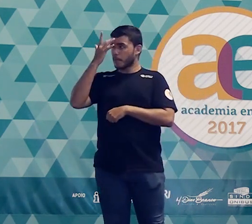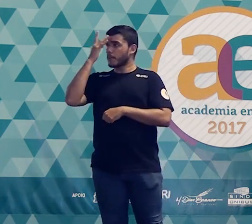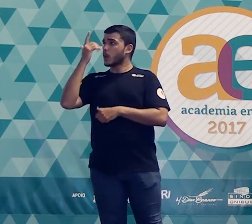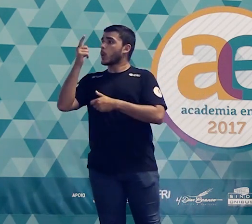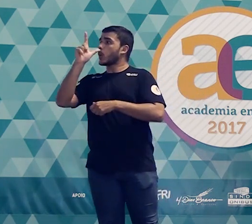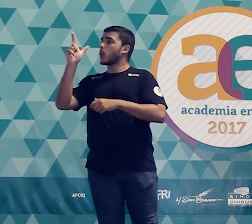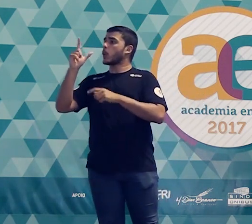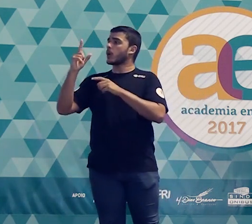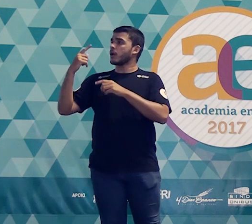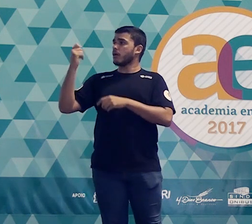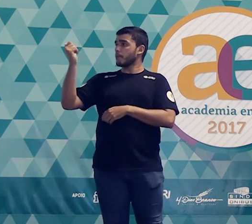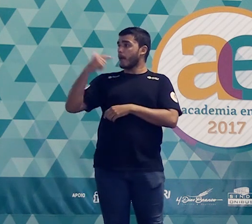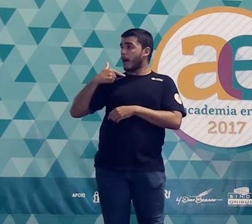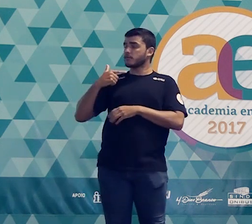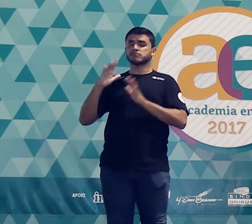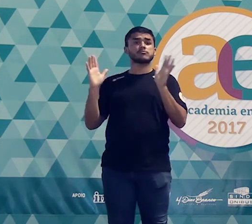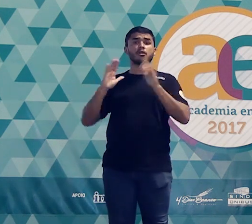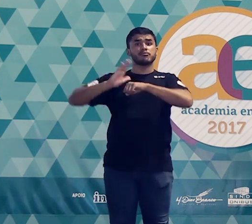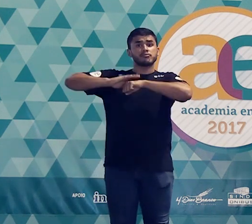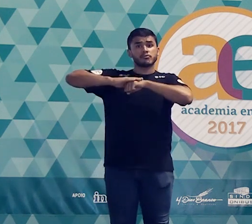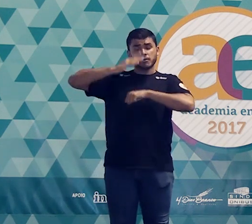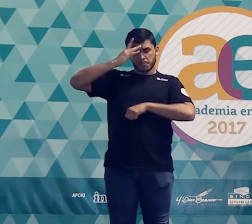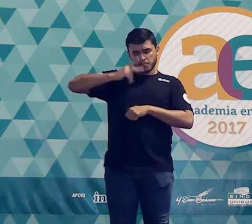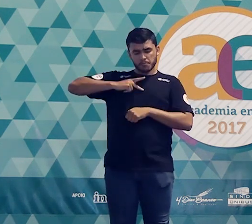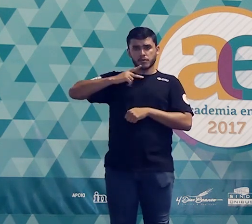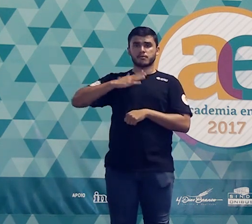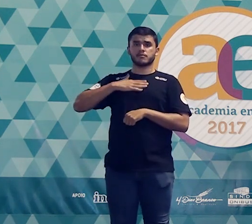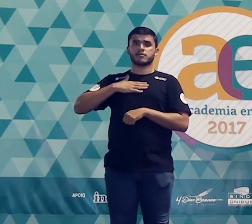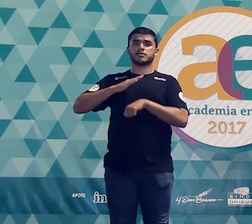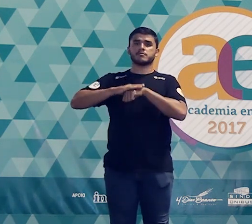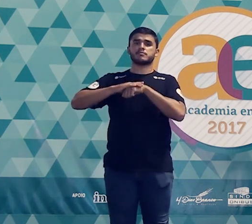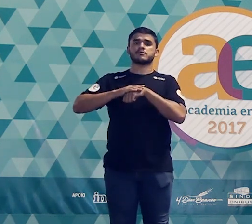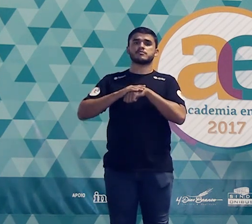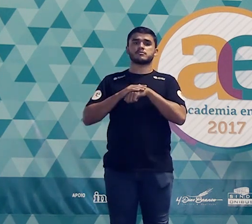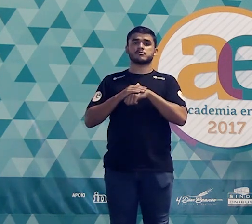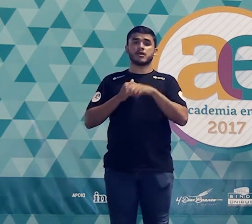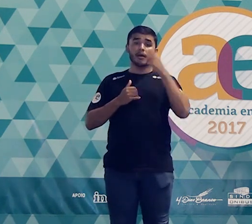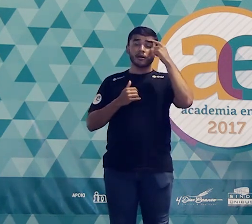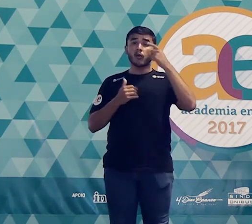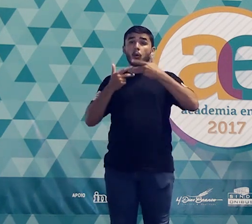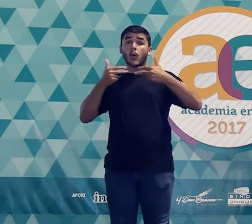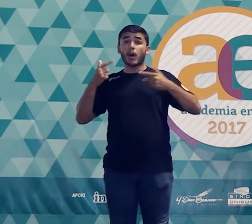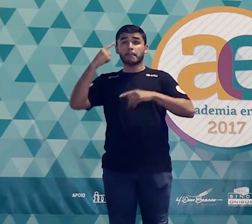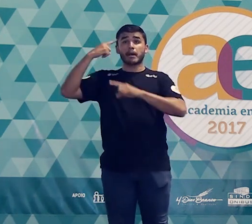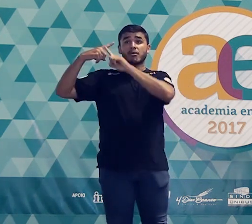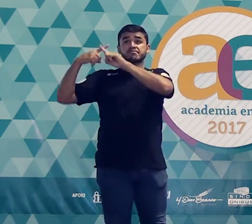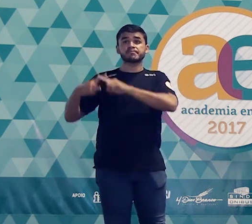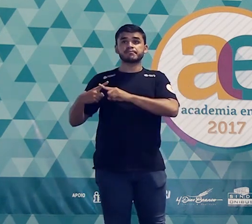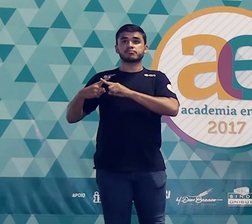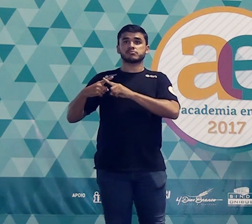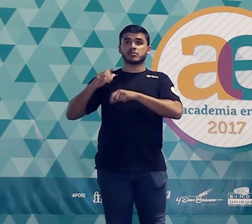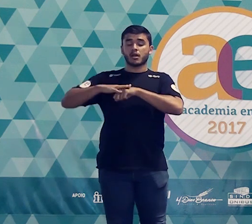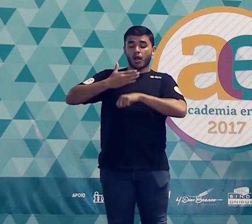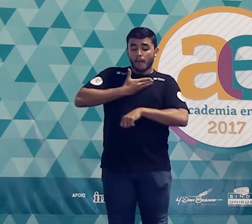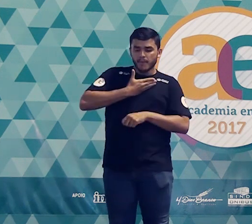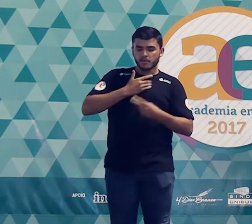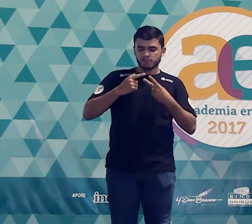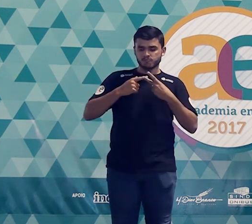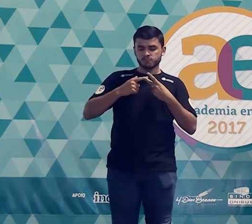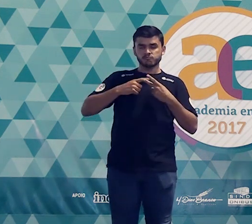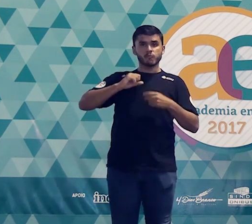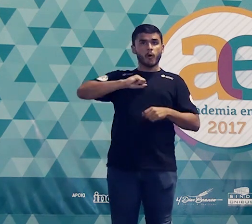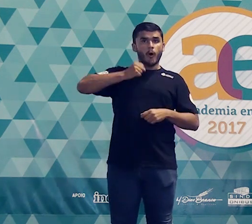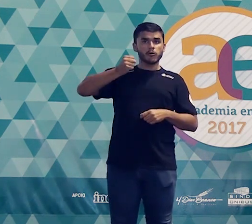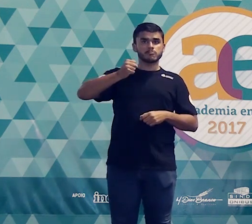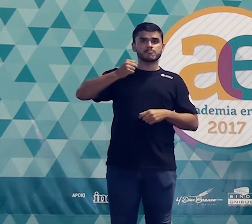mesmo. Eu sempre gosto de falar que você é o seu pior inimigo e você é o seu melhor amigo, tá